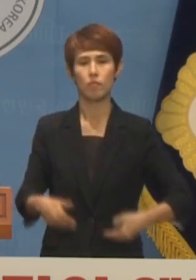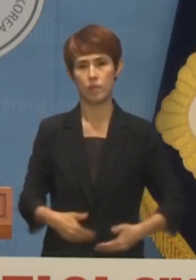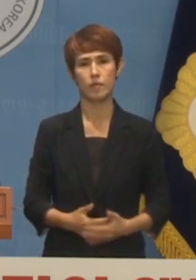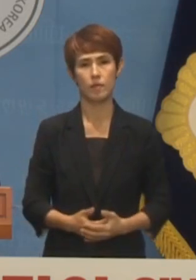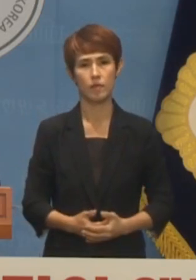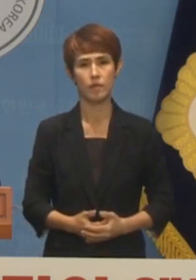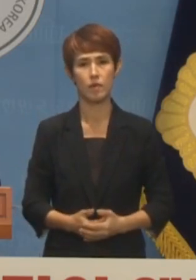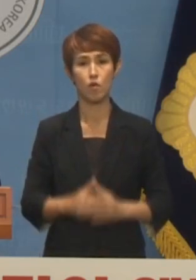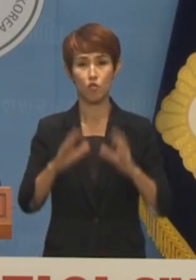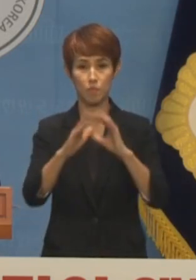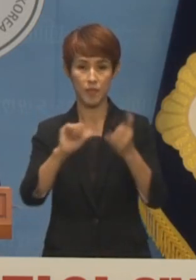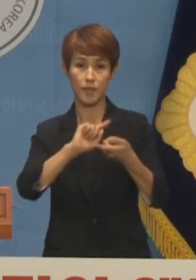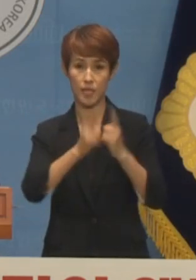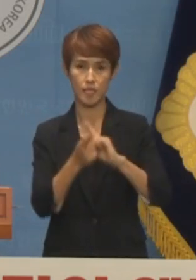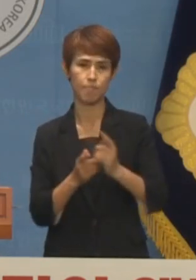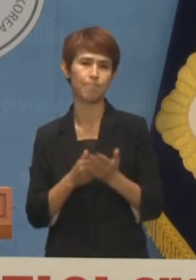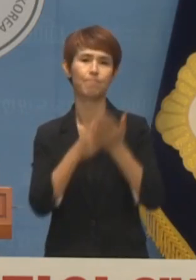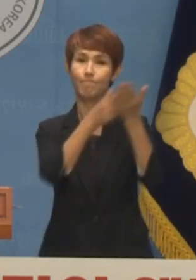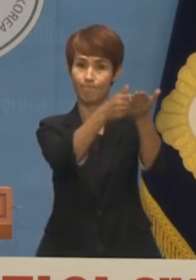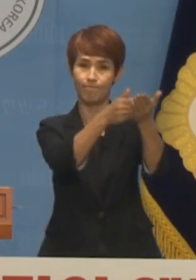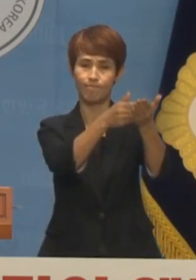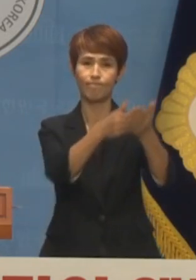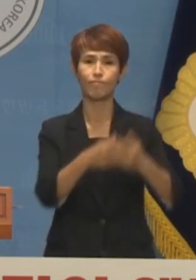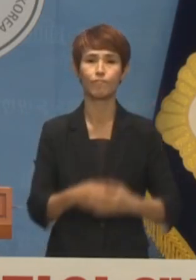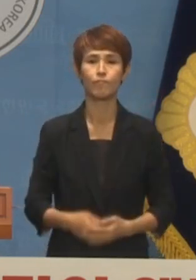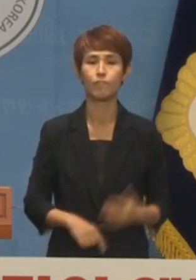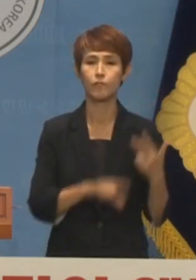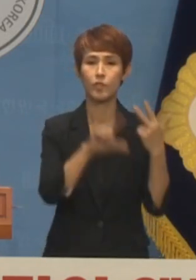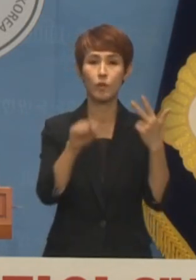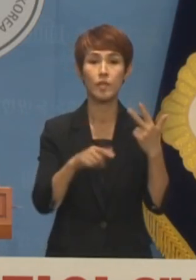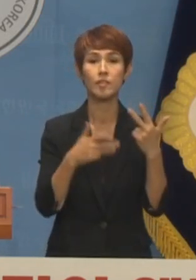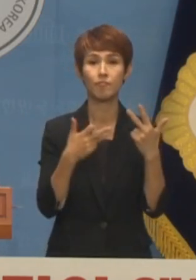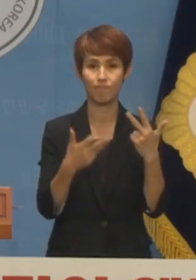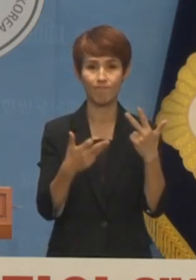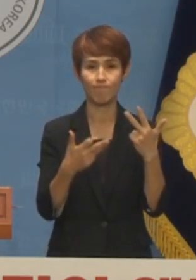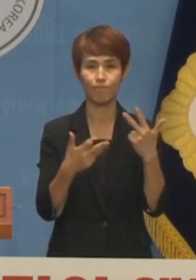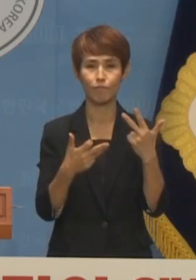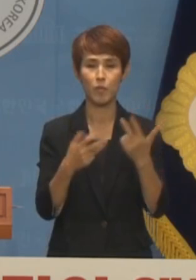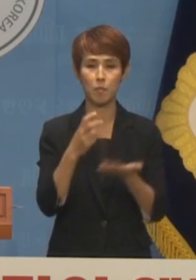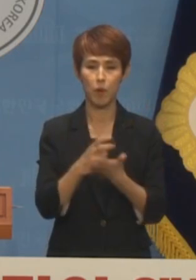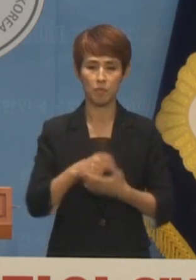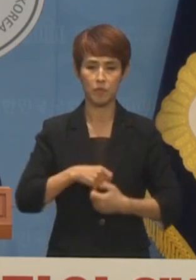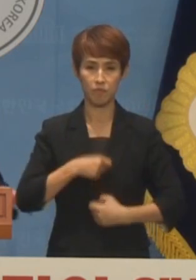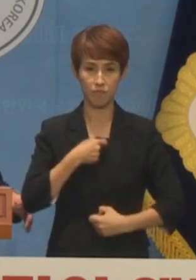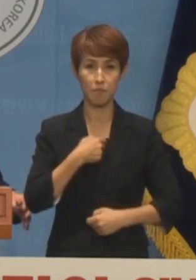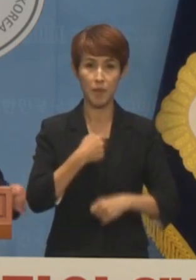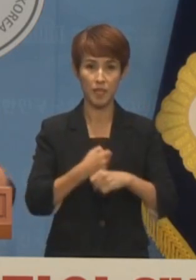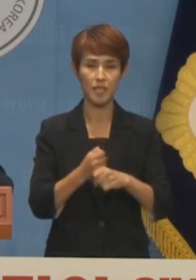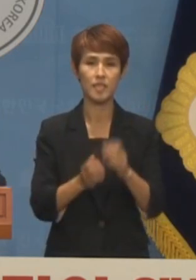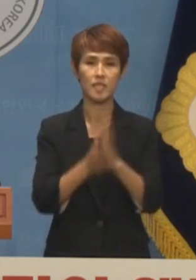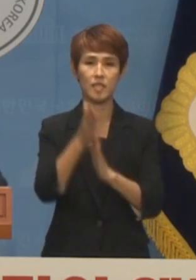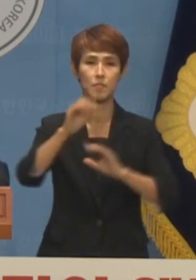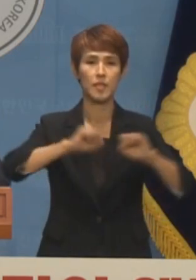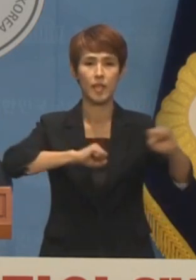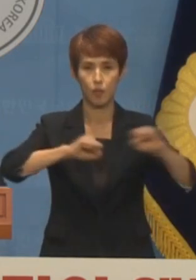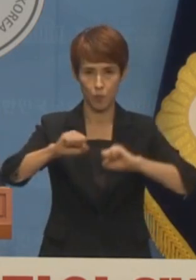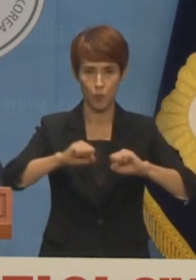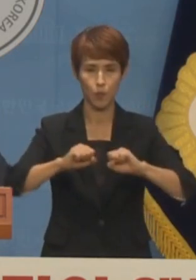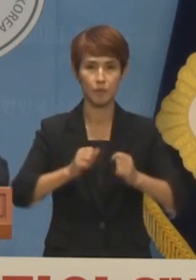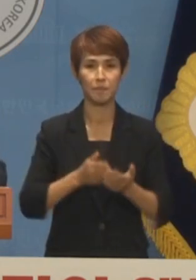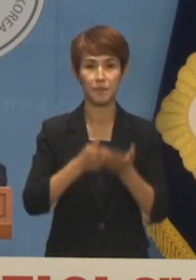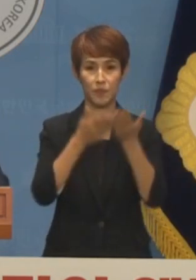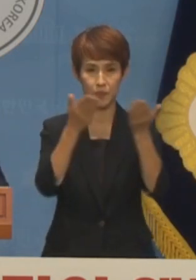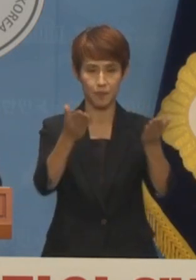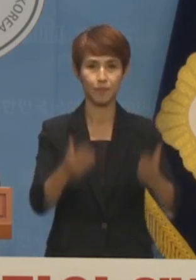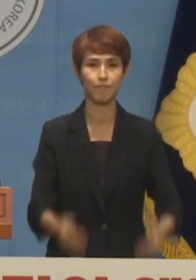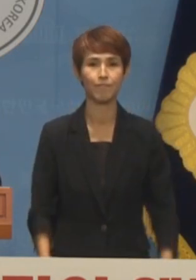대신하여 강력히 촉구하는 바입니다. 2024년 7월 18일 사법정의 바로세우기 시민행동. 이상으로 기자회견